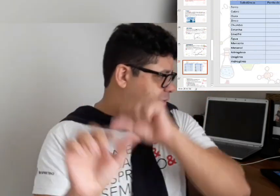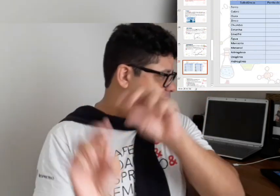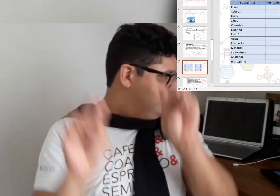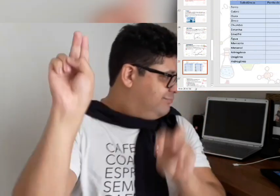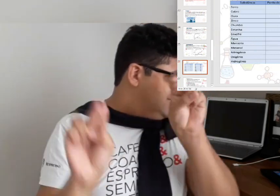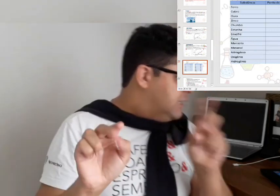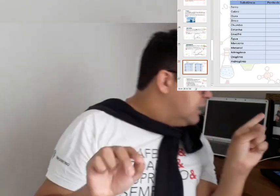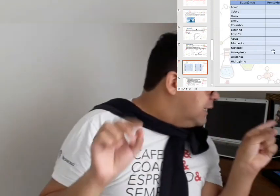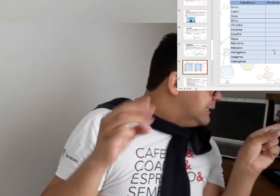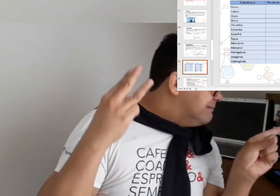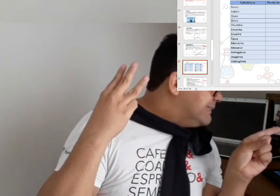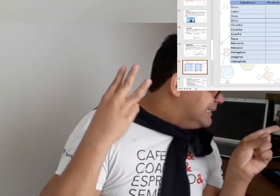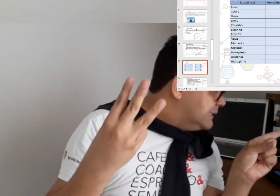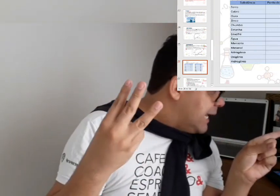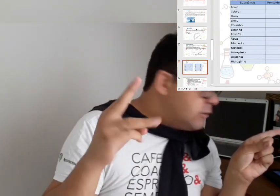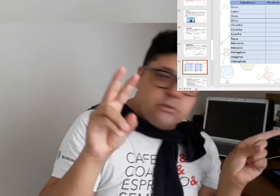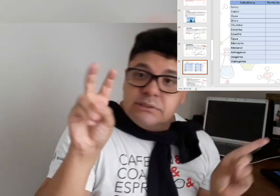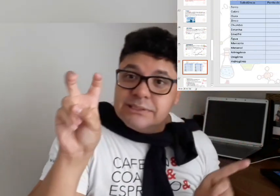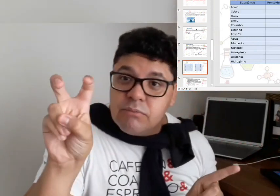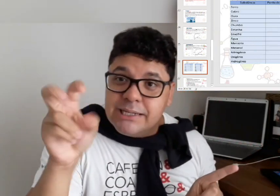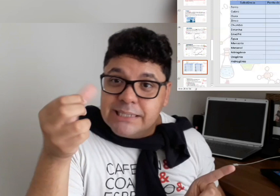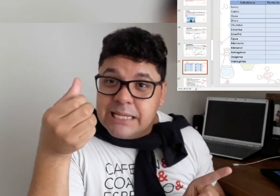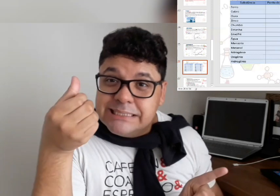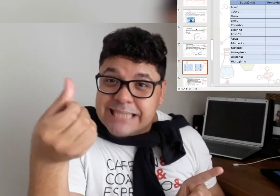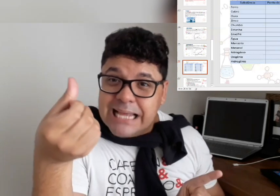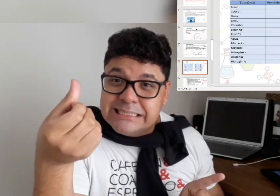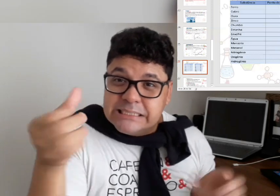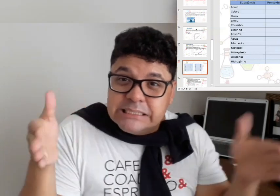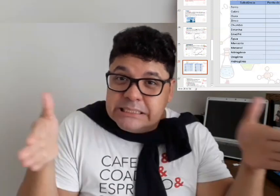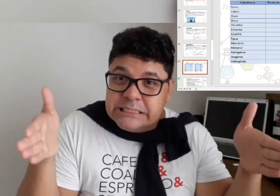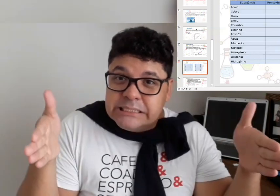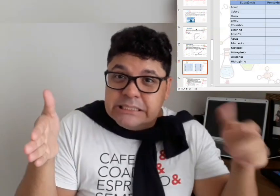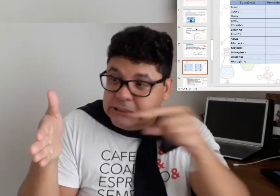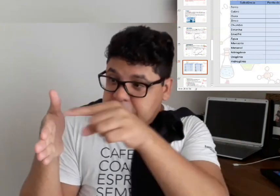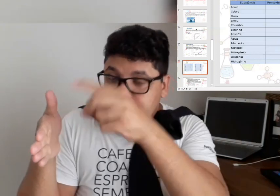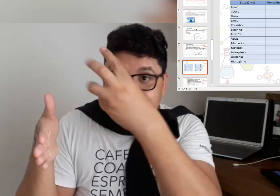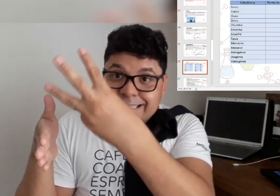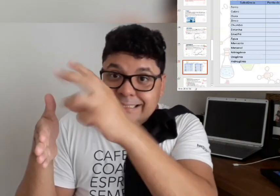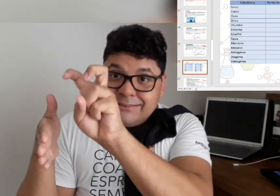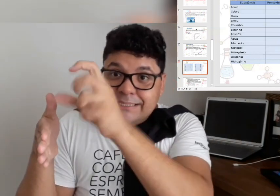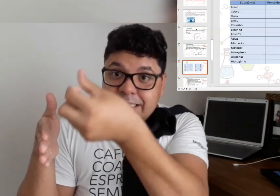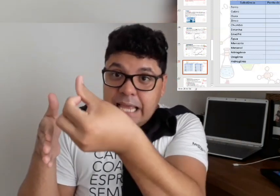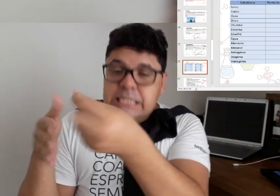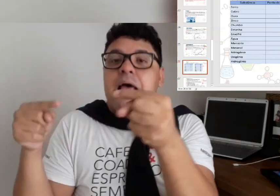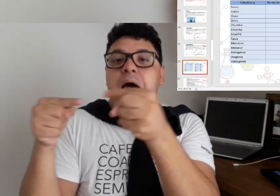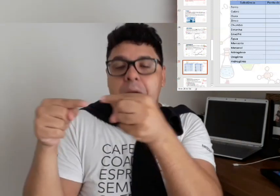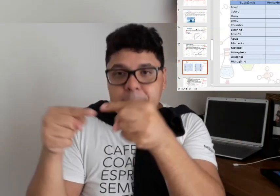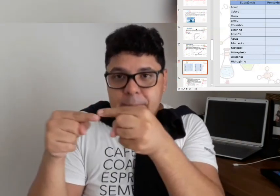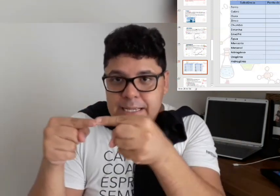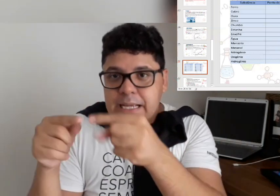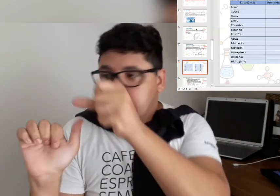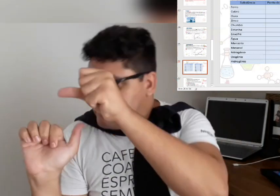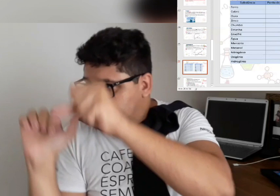essas informações de ponto de fusão e ebulição para a gente conseguir determinar qual o